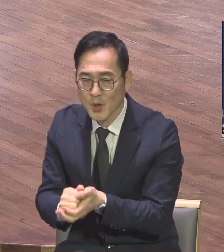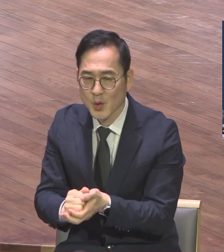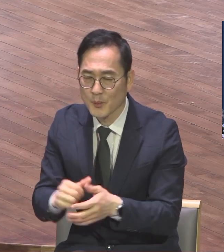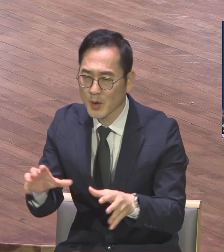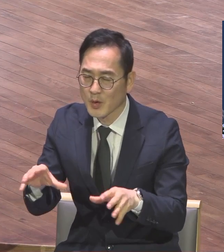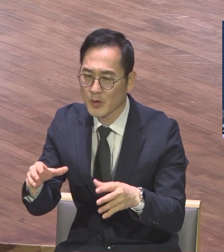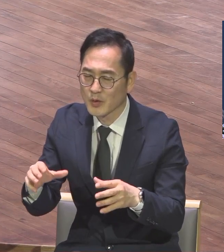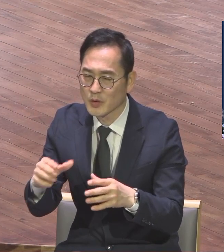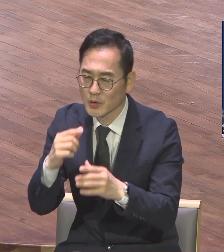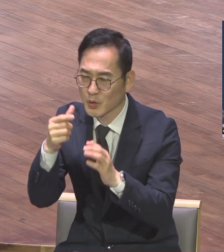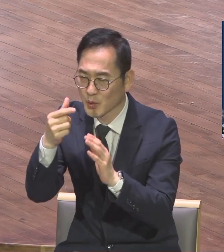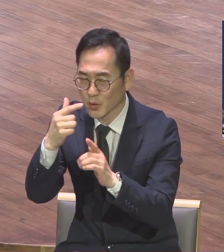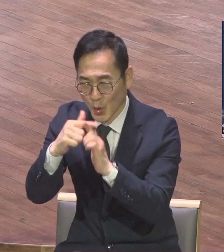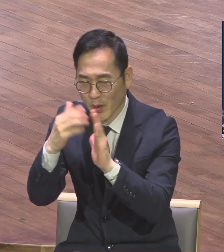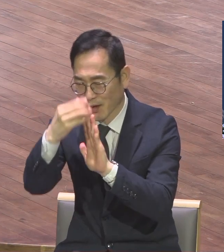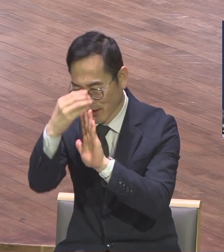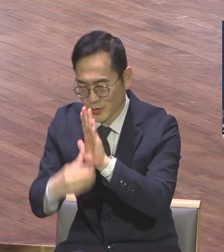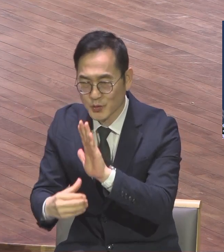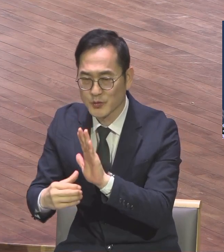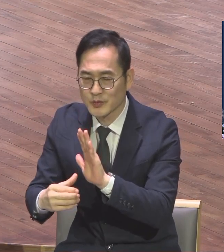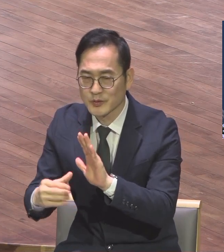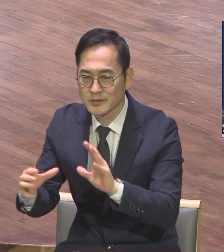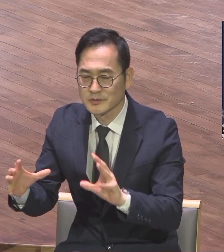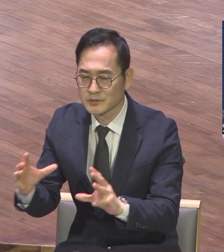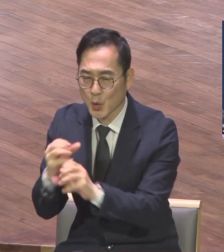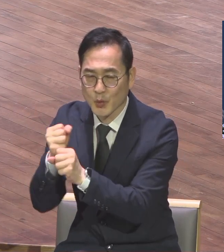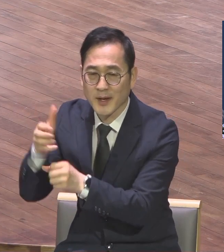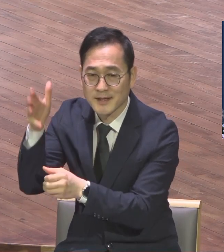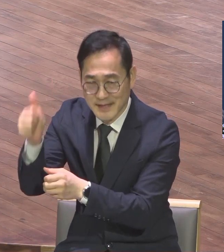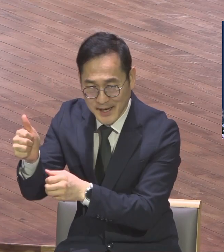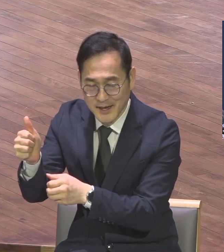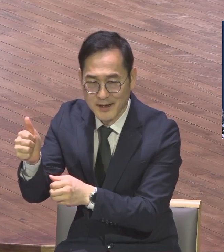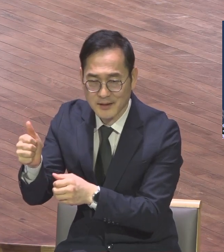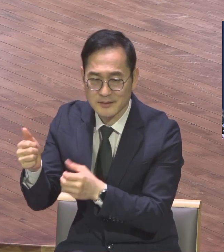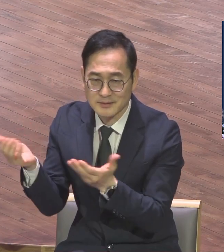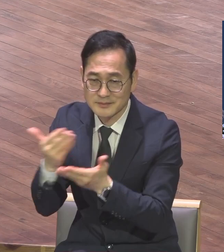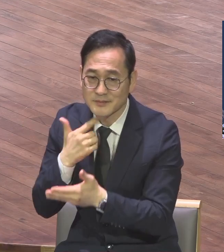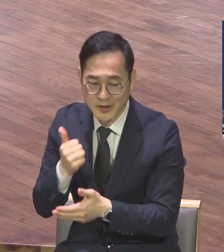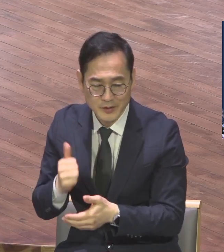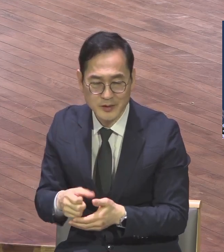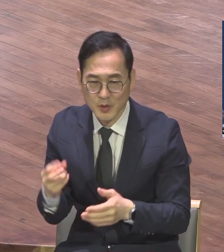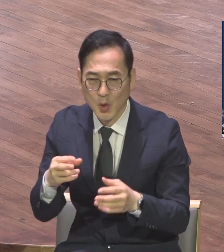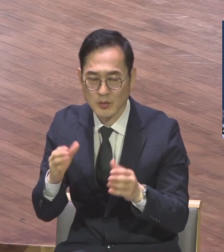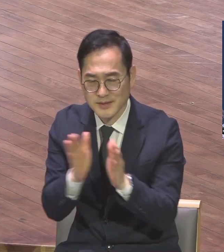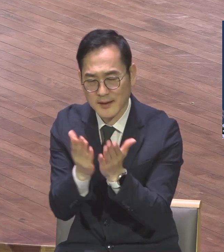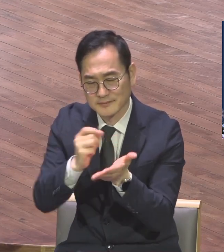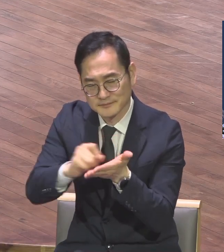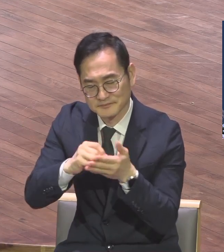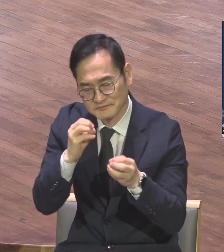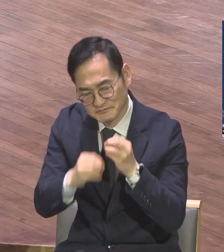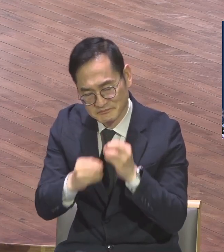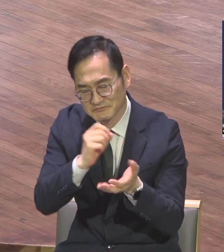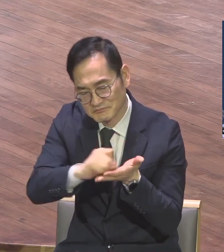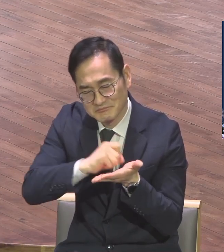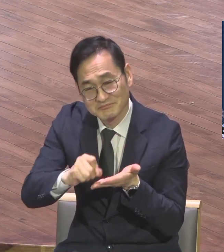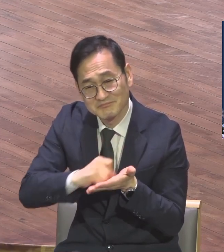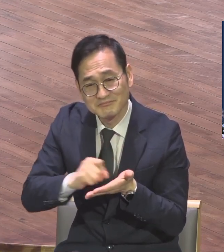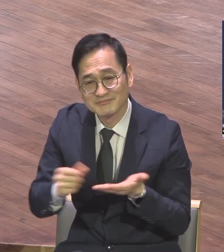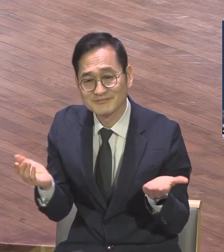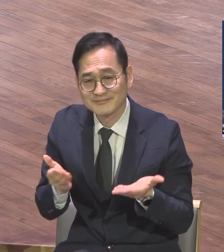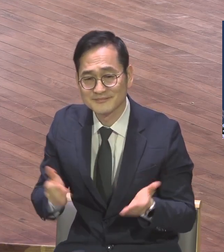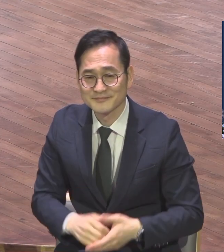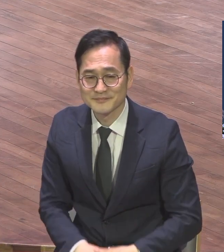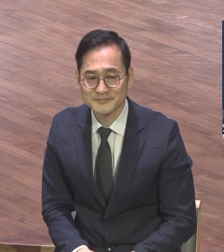총회장, 개신대원 교수 등을 역임하셨습니다. 그리고 현재 시인과 수필가로 활동 중에 계십니다.